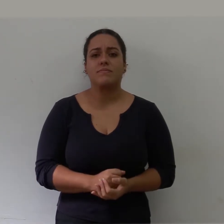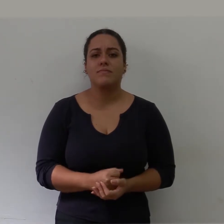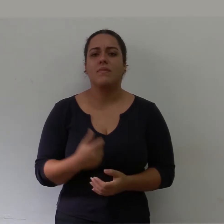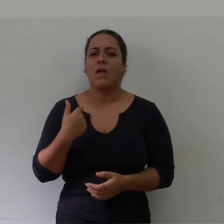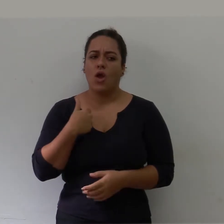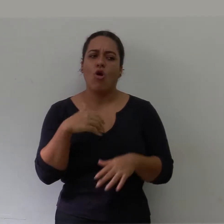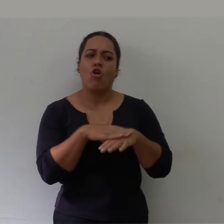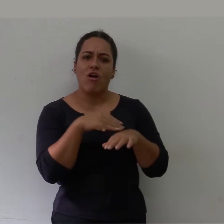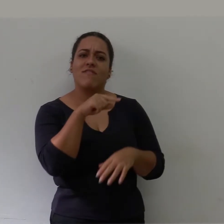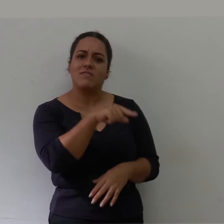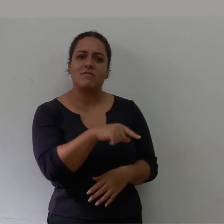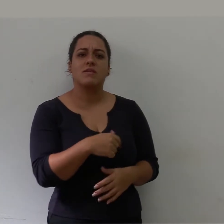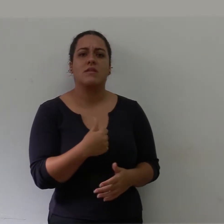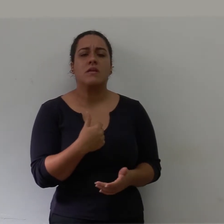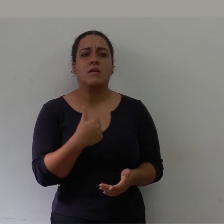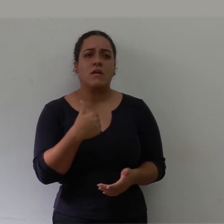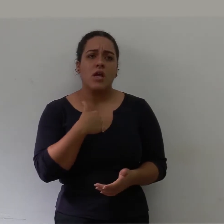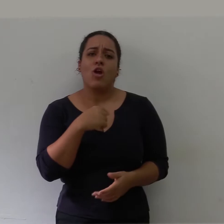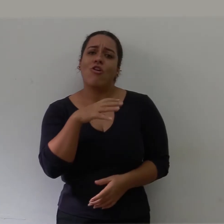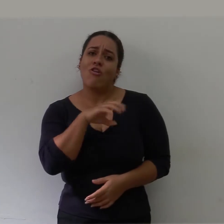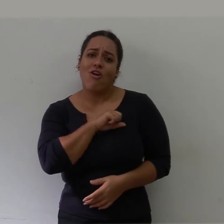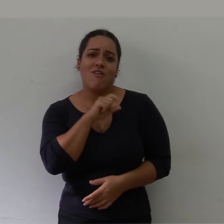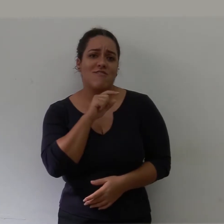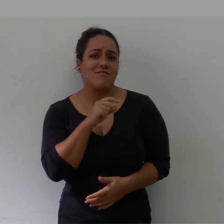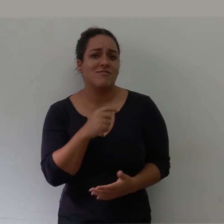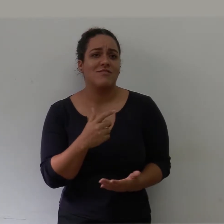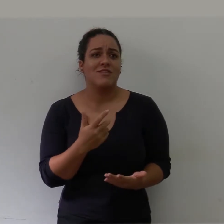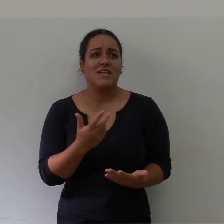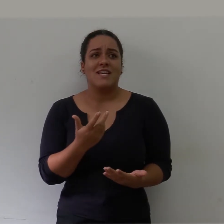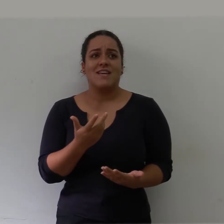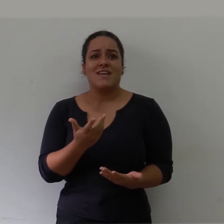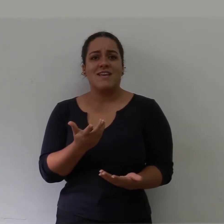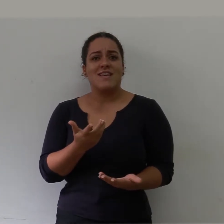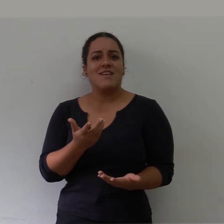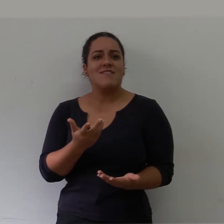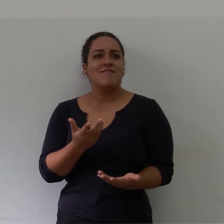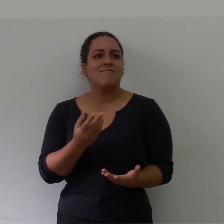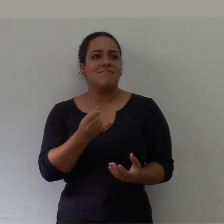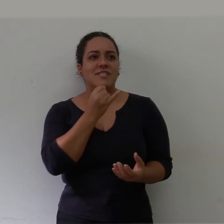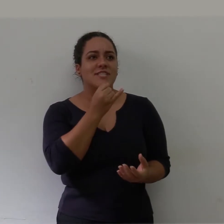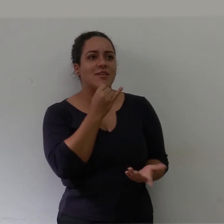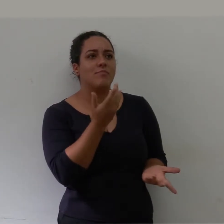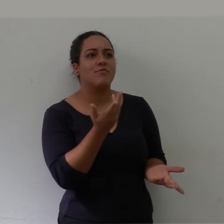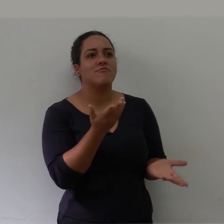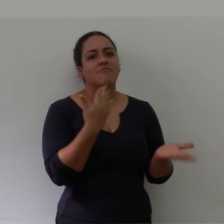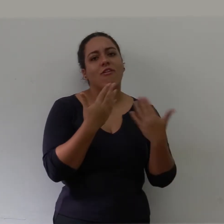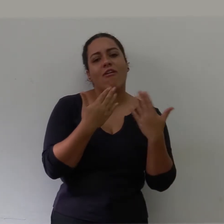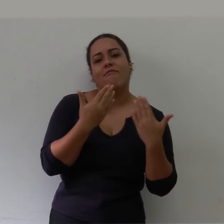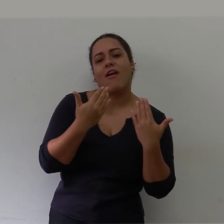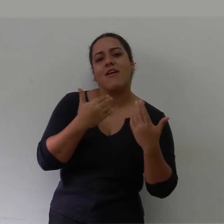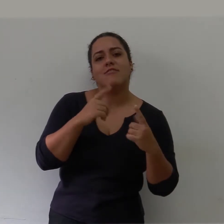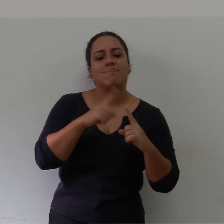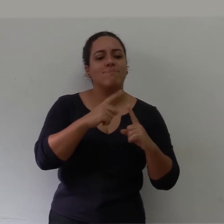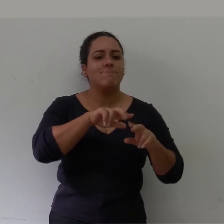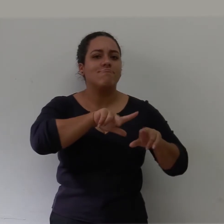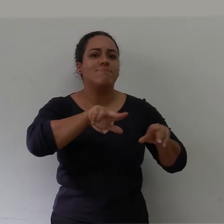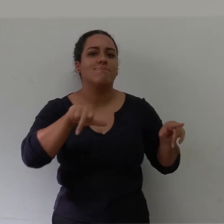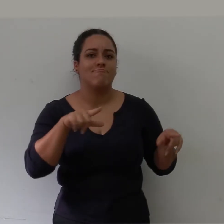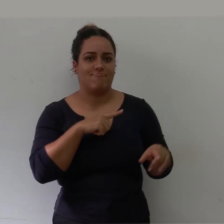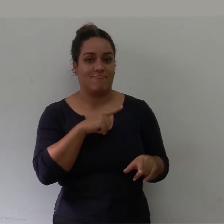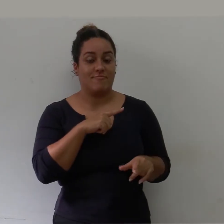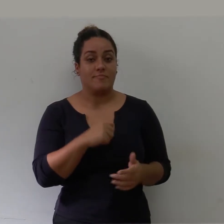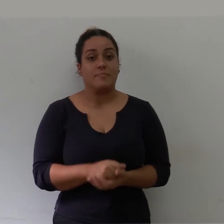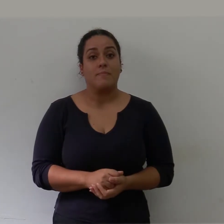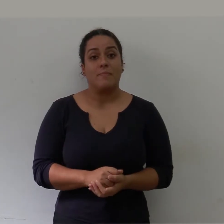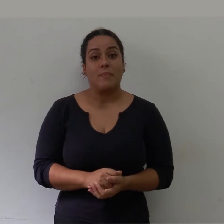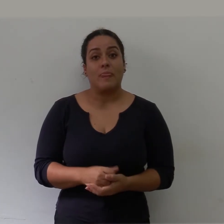eles e eu gosto de ir para a educação física e é divertido. Para os professores, quando